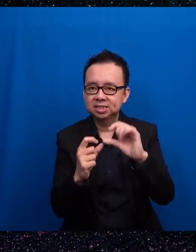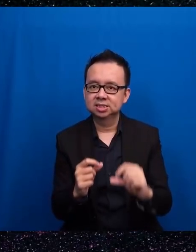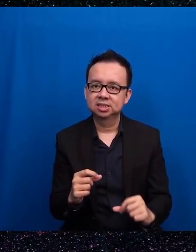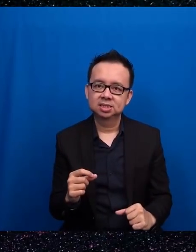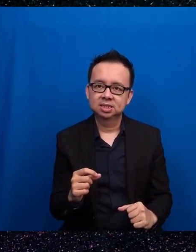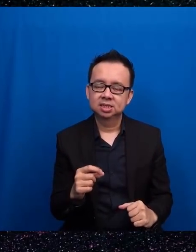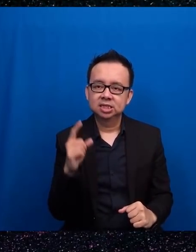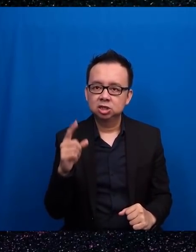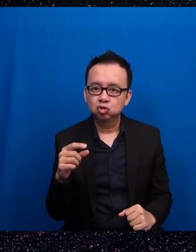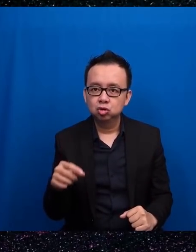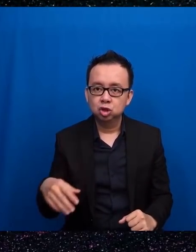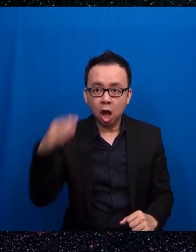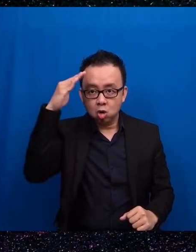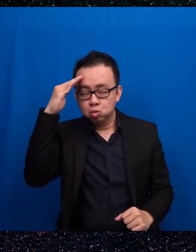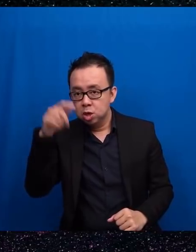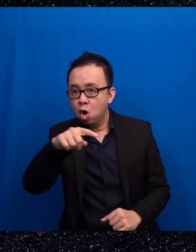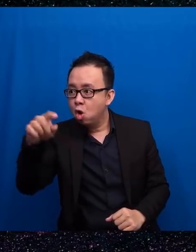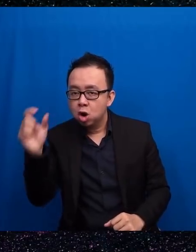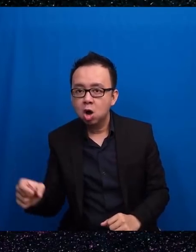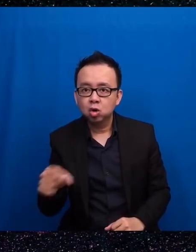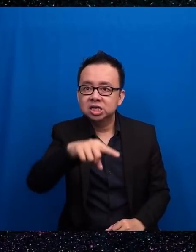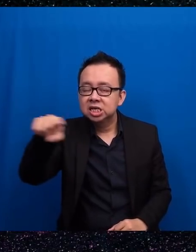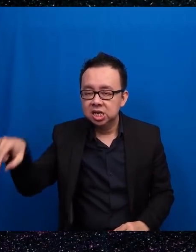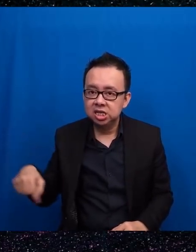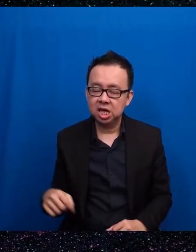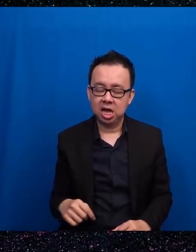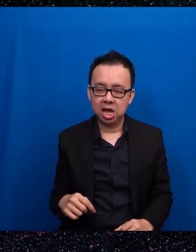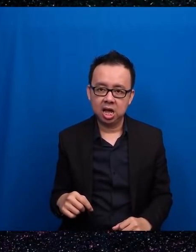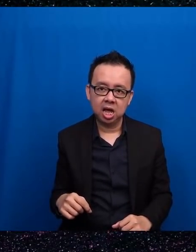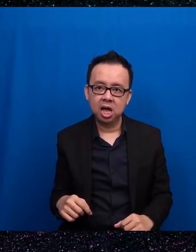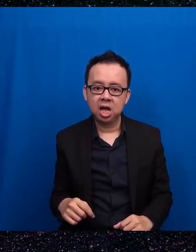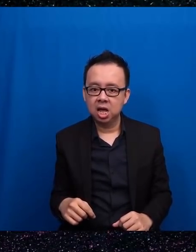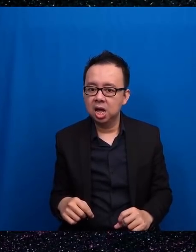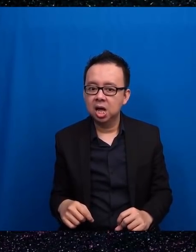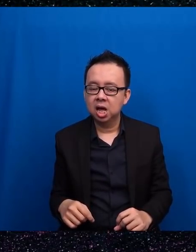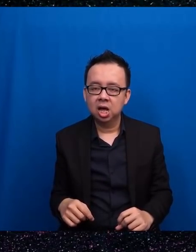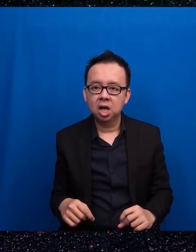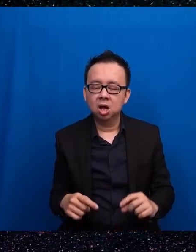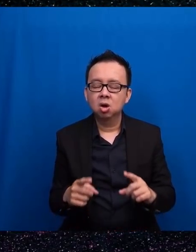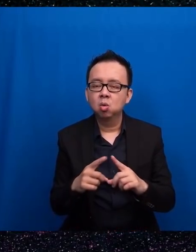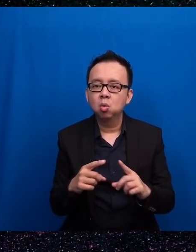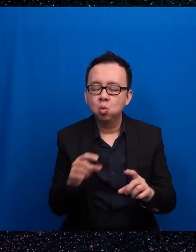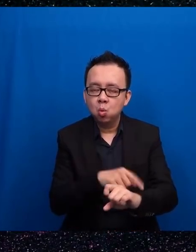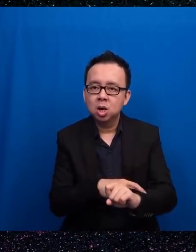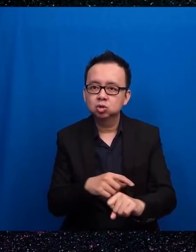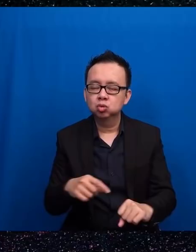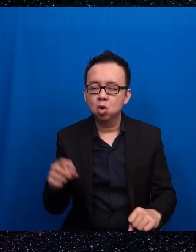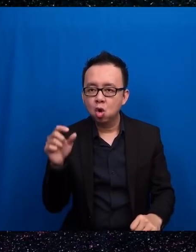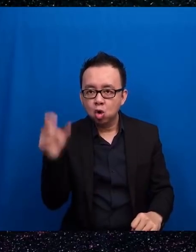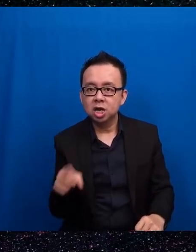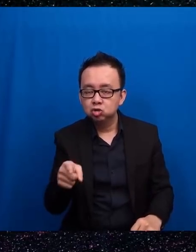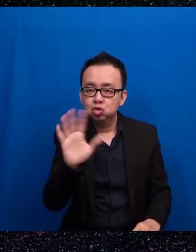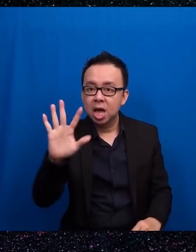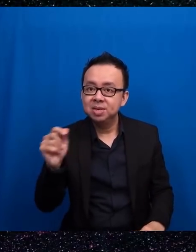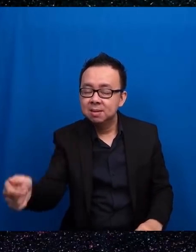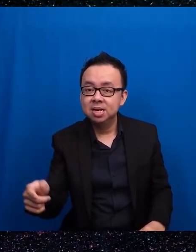disegani oleh orang-orang sekelilingnya. Andai kata uangnya tidak bisa beli, inilah waktunya cairkan piutang. Kalau orang